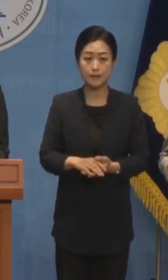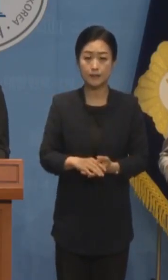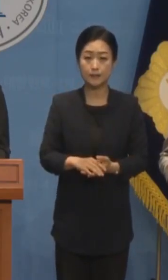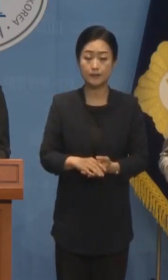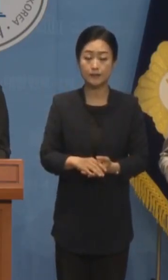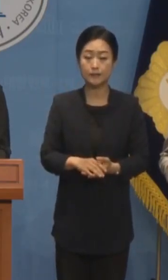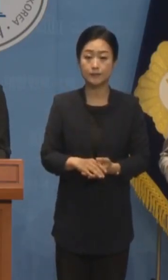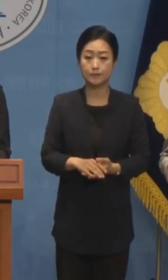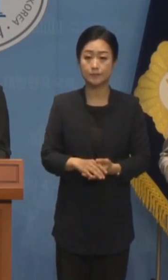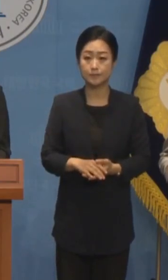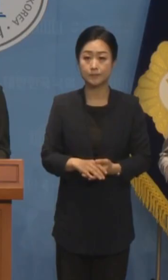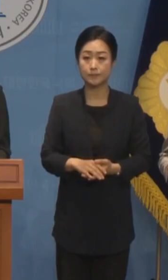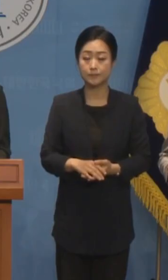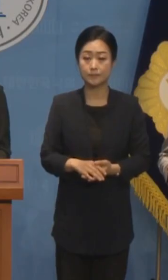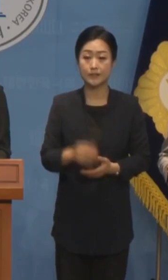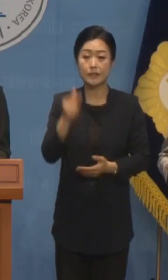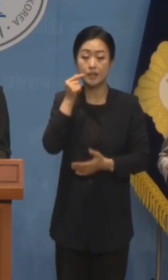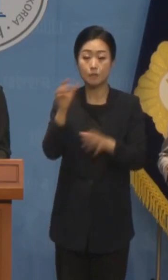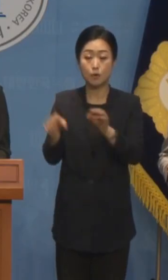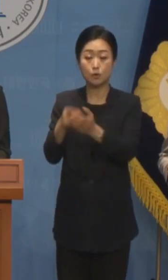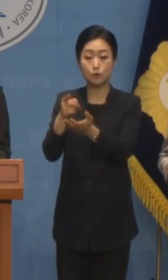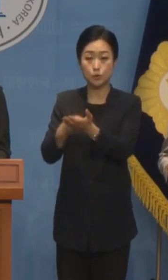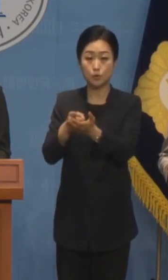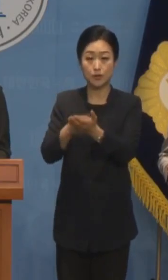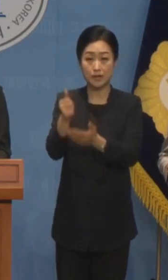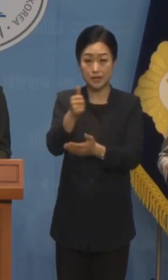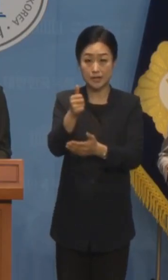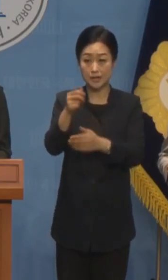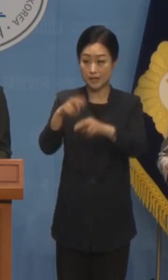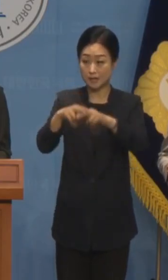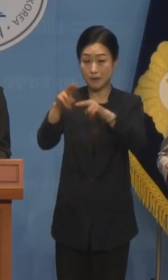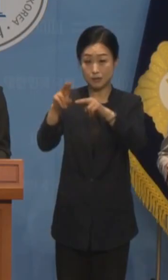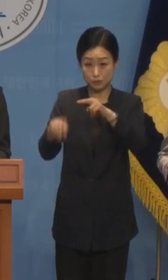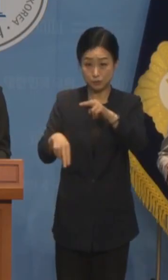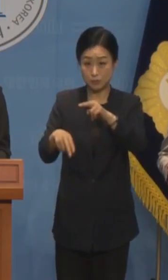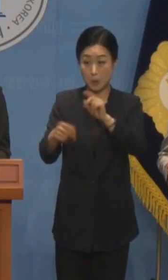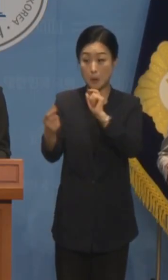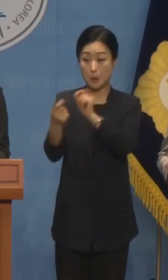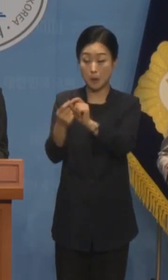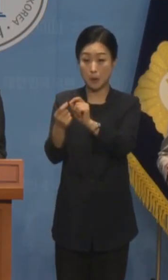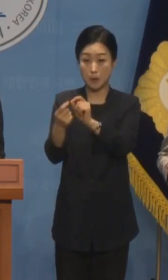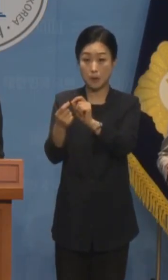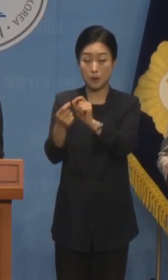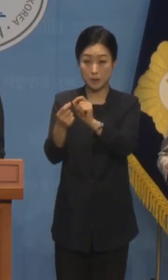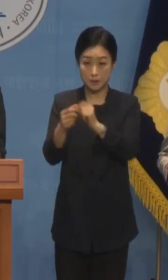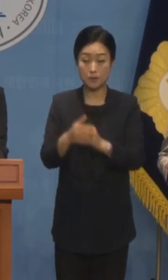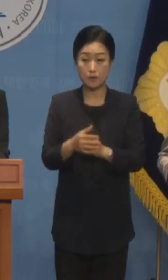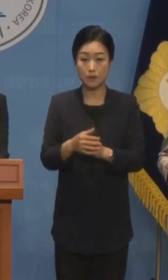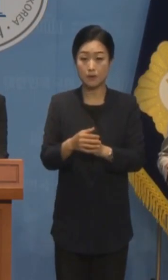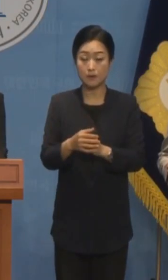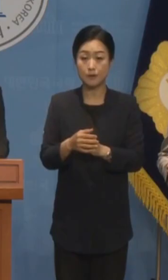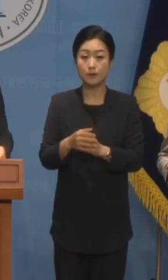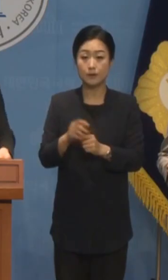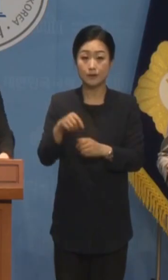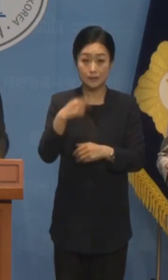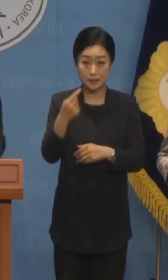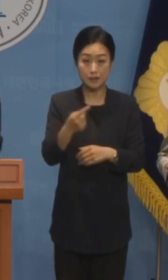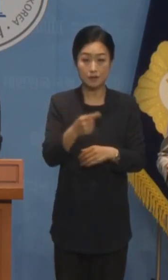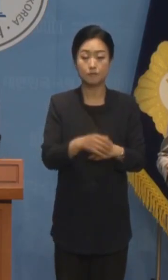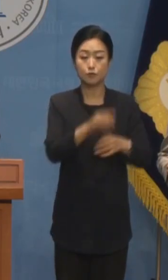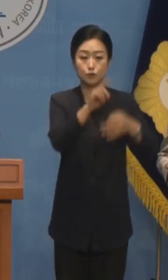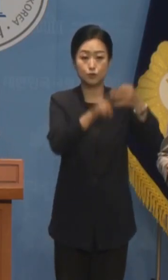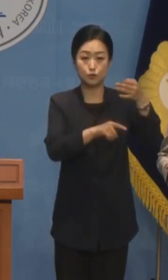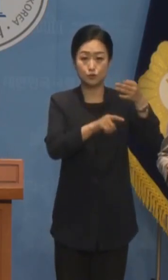않은 것은 기시다 총리의 임기만이 아닙니다. 이상입니다.